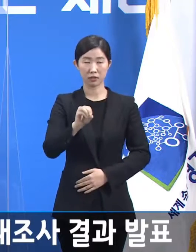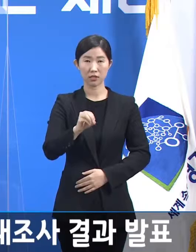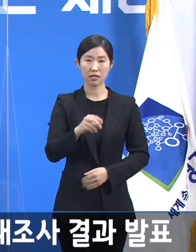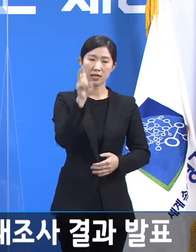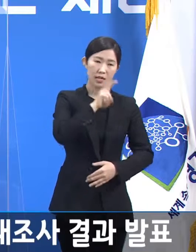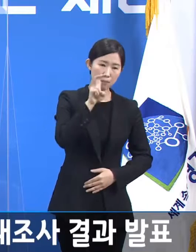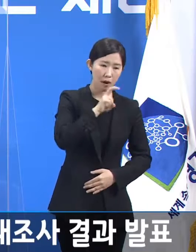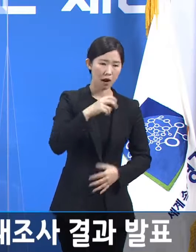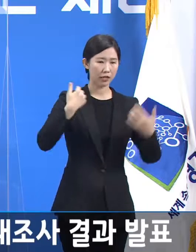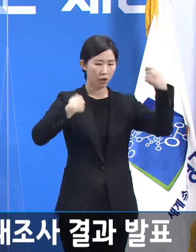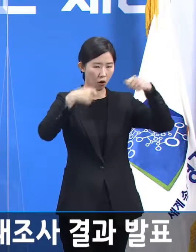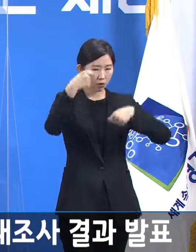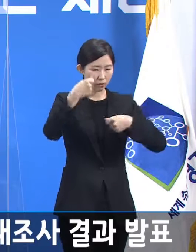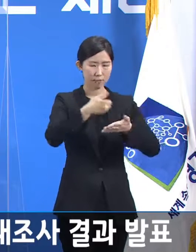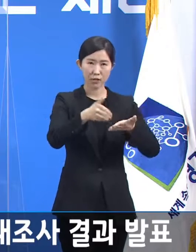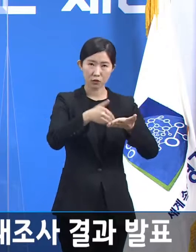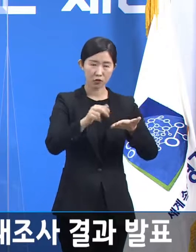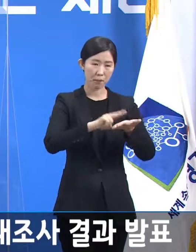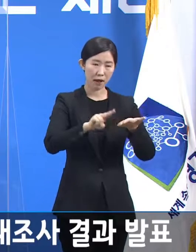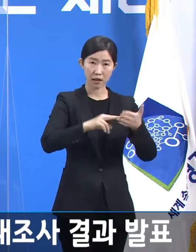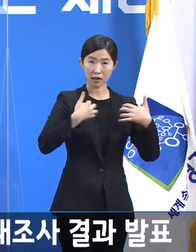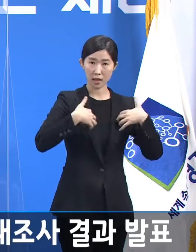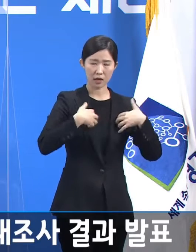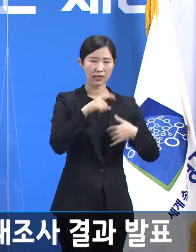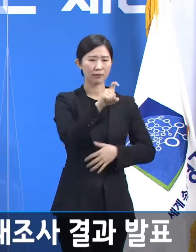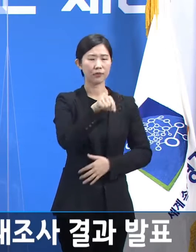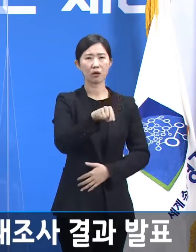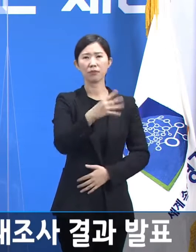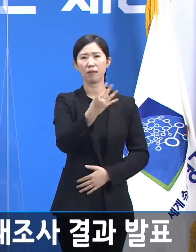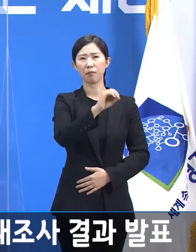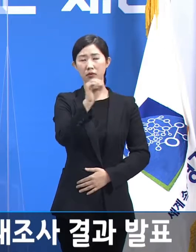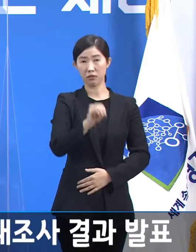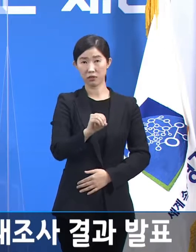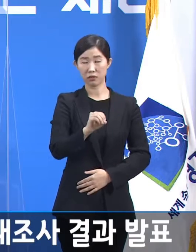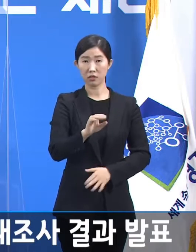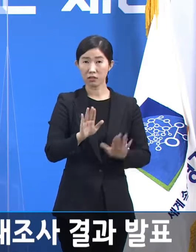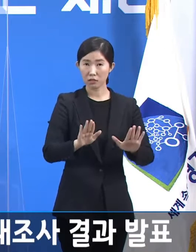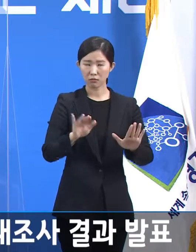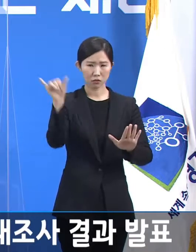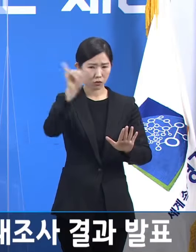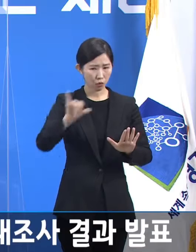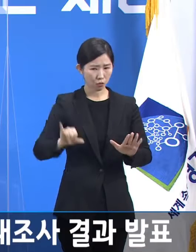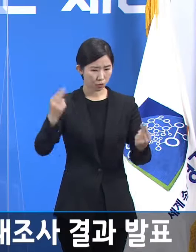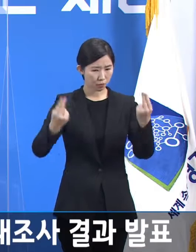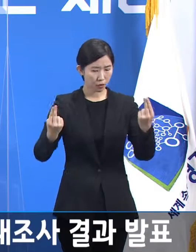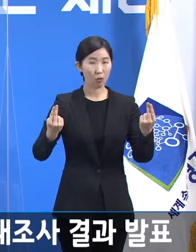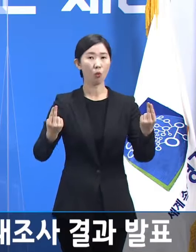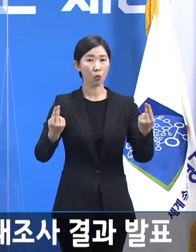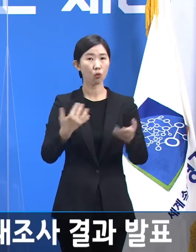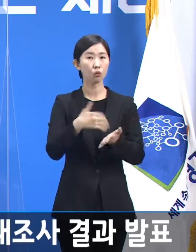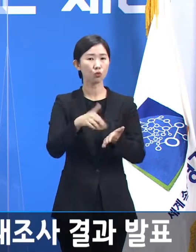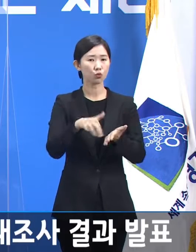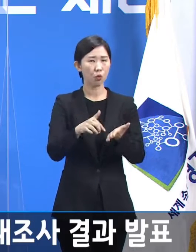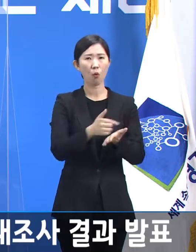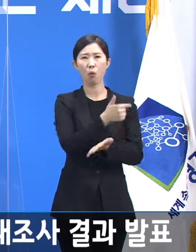만화, 게임 분야 10.3% 등 이 분야들은 전국 대비 상대적으로 높은 비율을